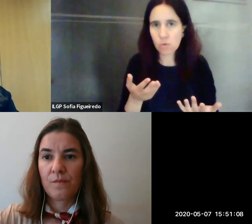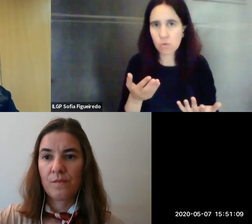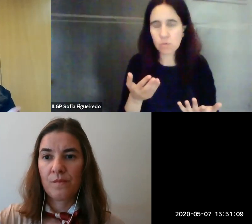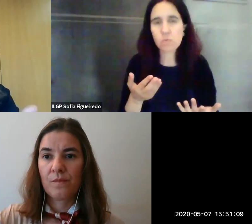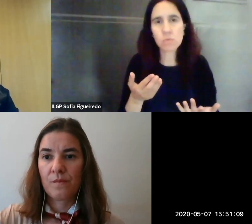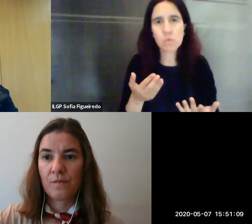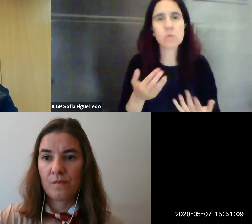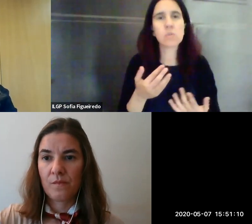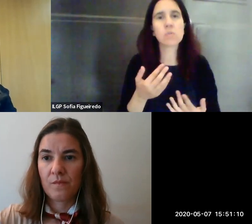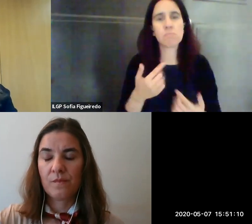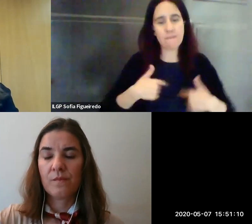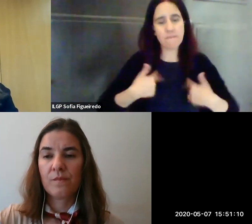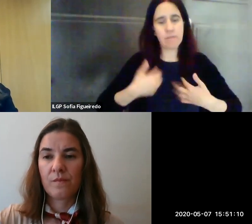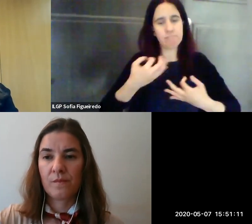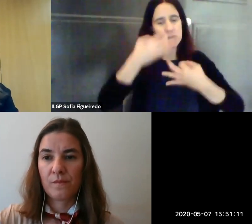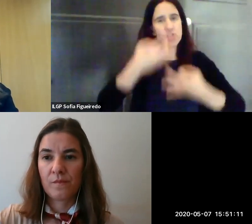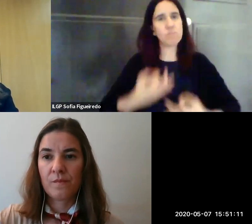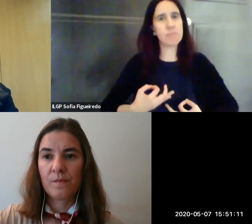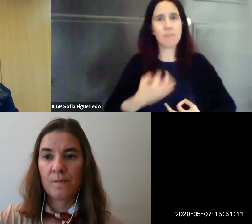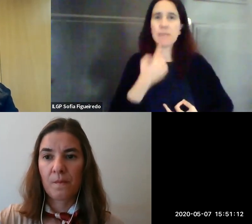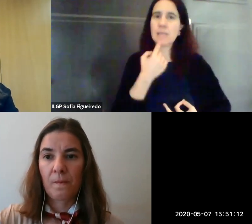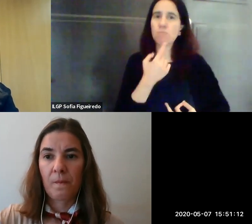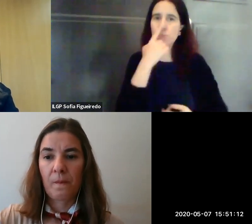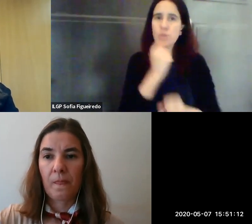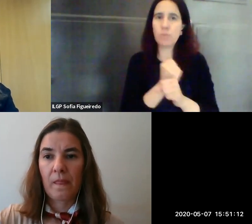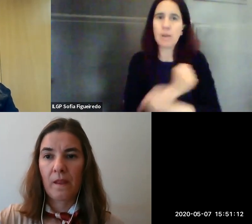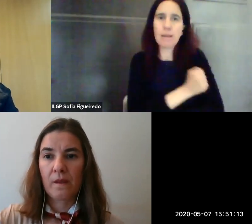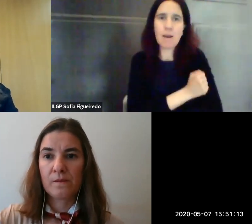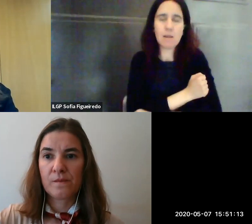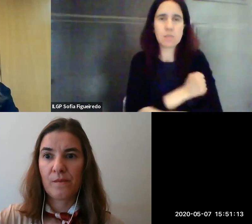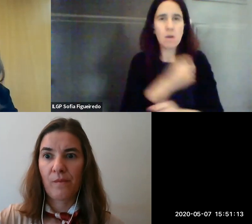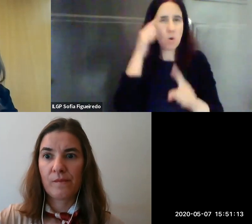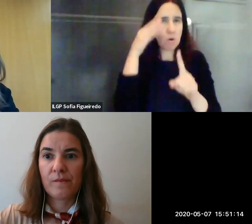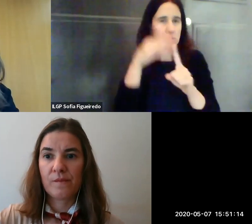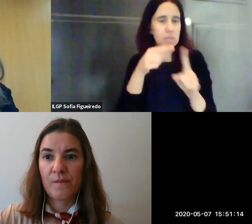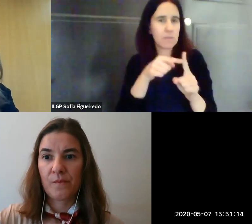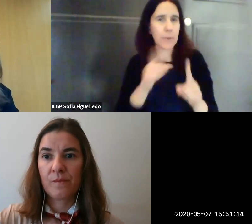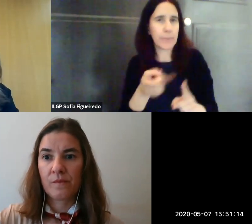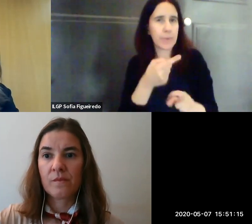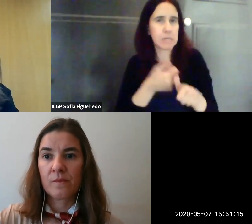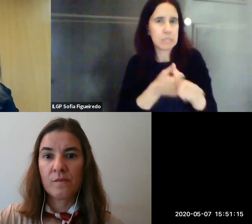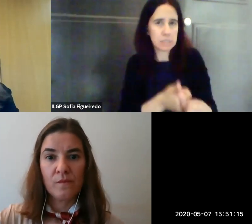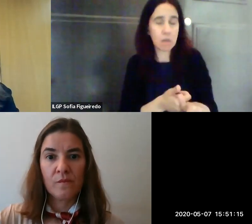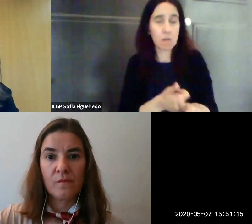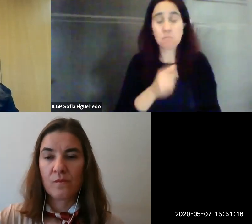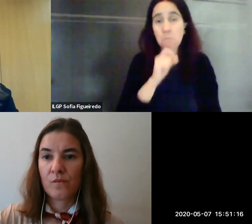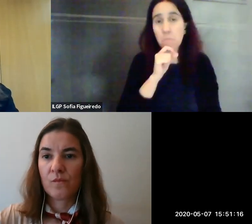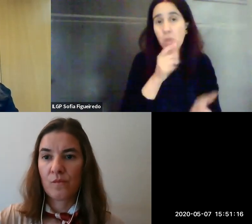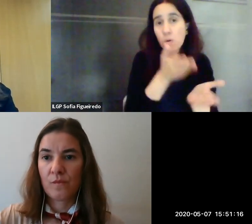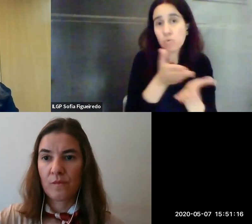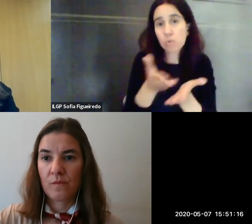a autodisciplina, digamos assim, do trabalhador em casa, saber que tem aqueles objetivos para cumprir. Pode ajudar